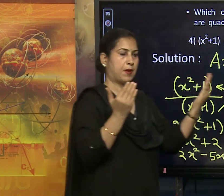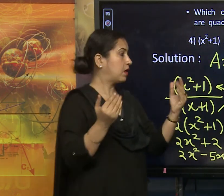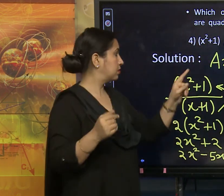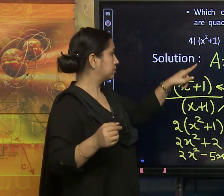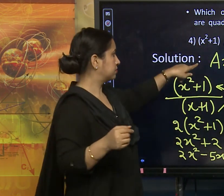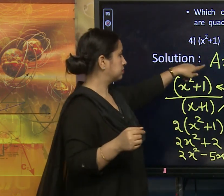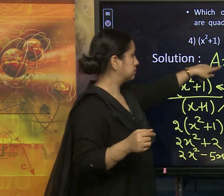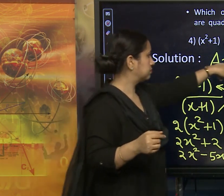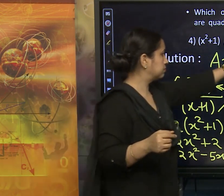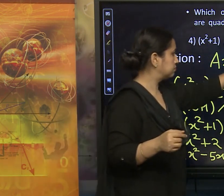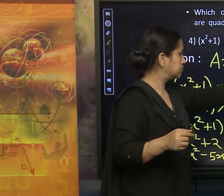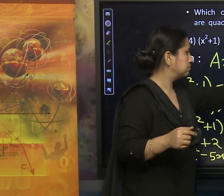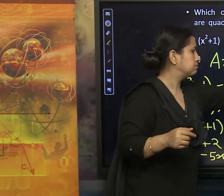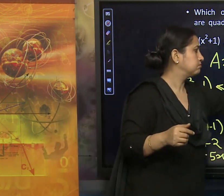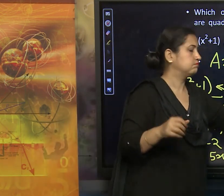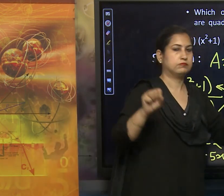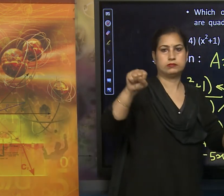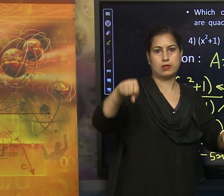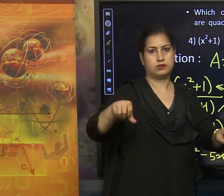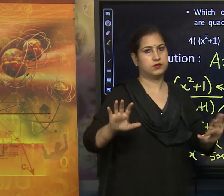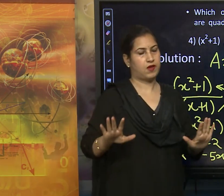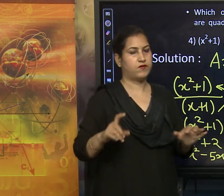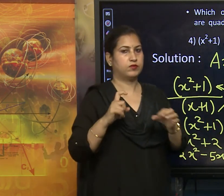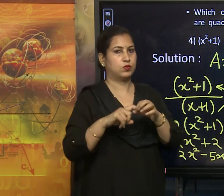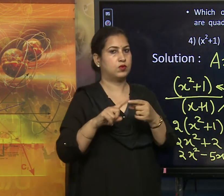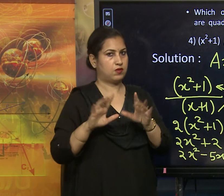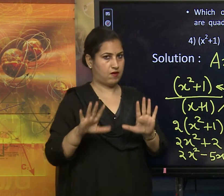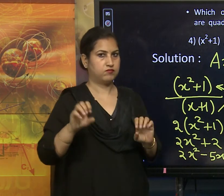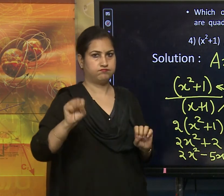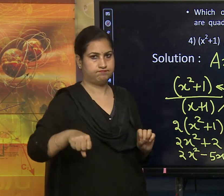अब अगर इसे हम तुलना करें तो हम पाते हैं कि हाँ,